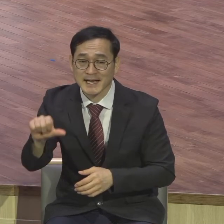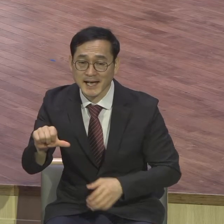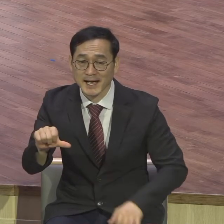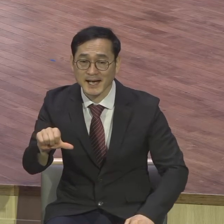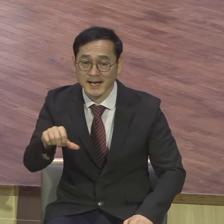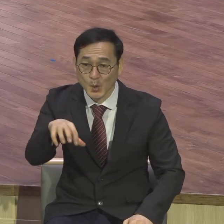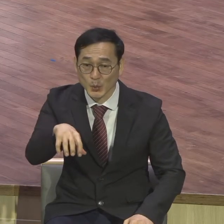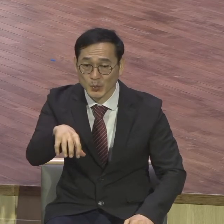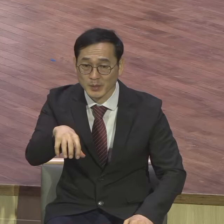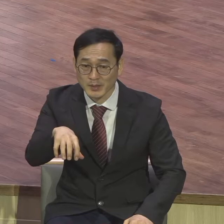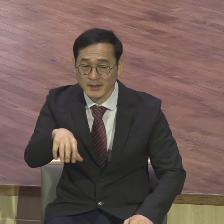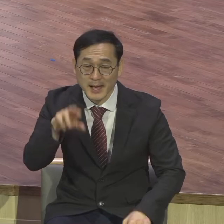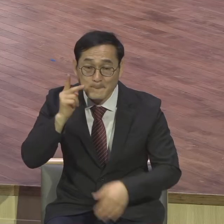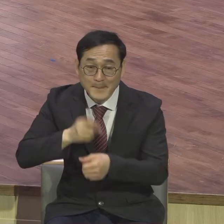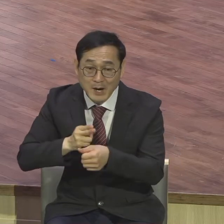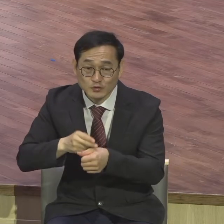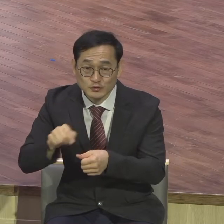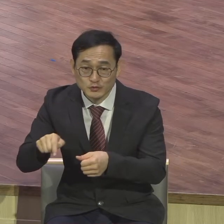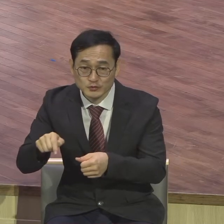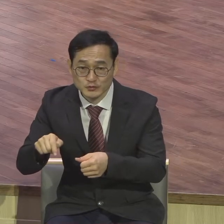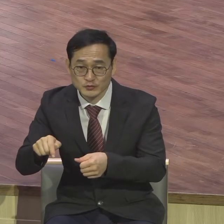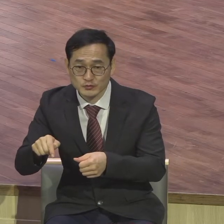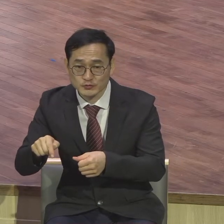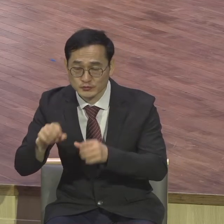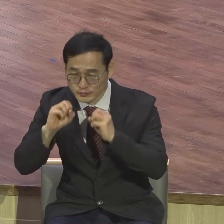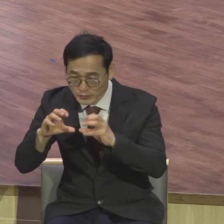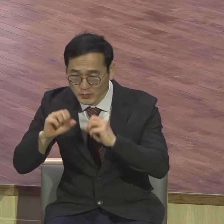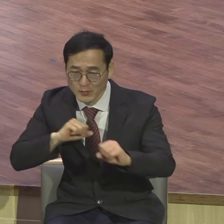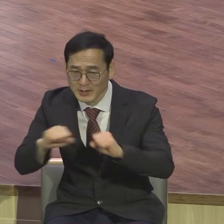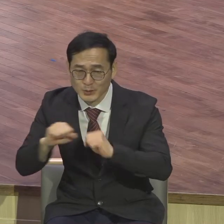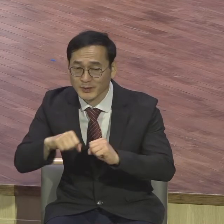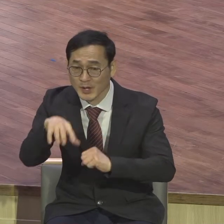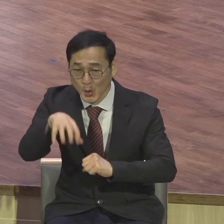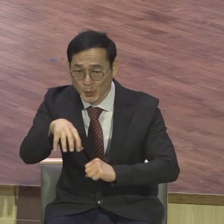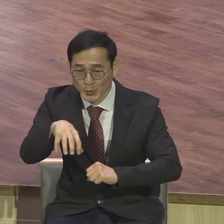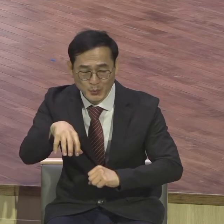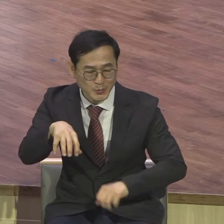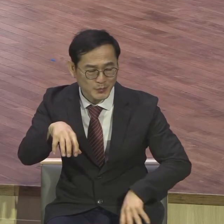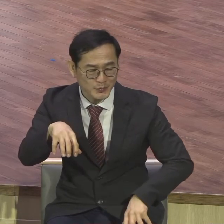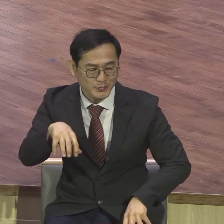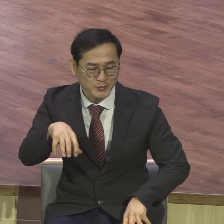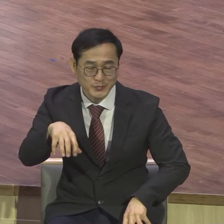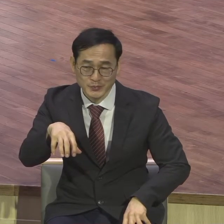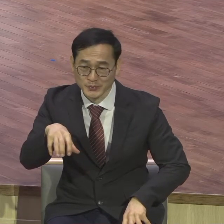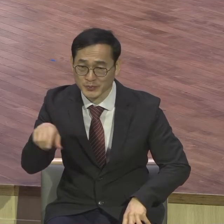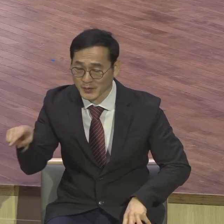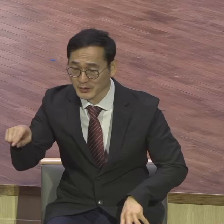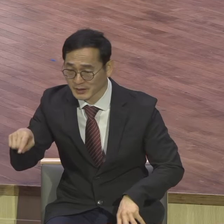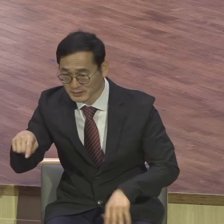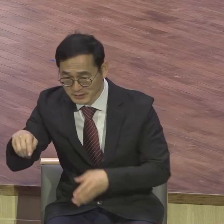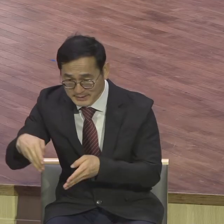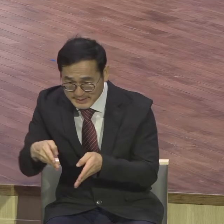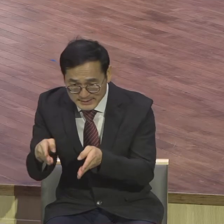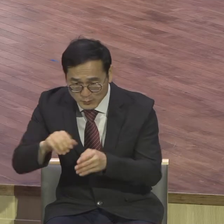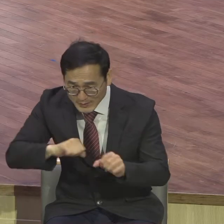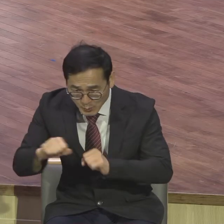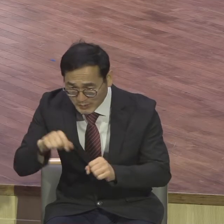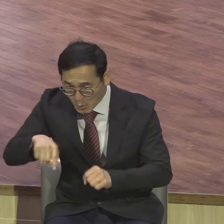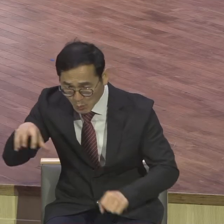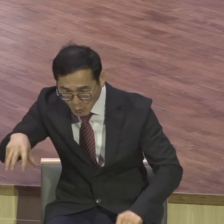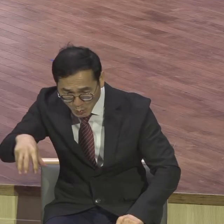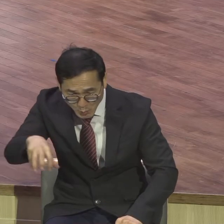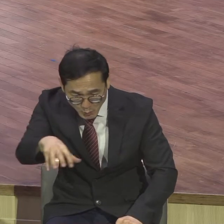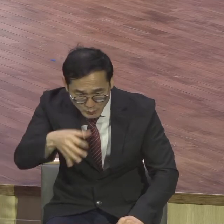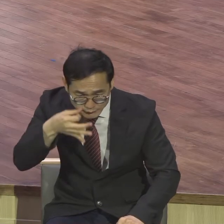저 소아시아 지역이에요. 그 지금 그대로 있어요. 그대로. 바울이 선교했던 발자취를 따라서 가보면 그